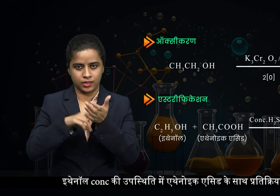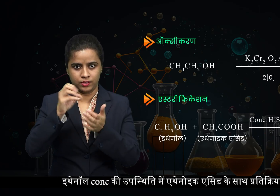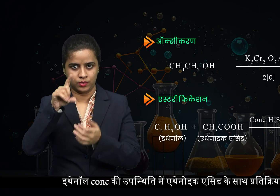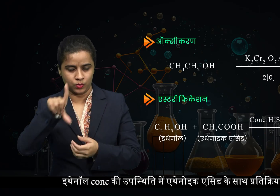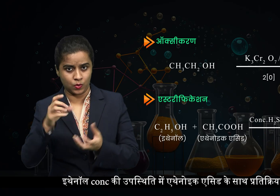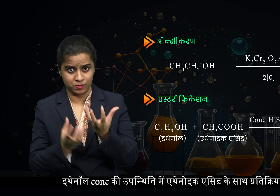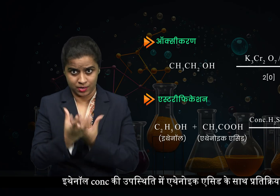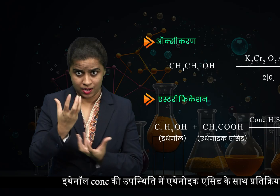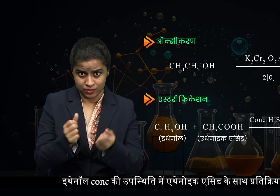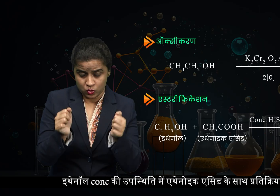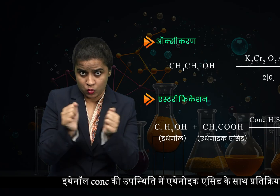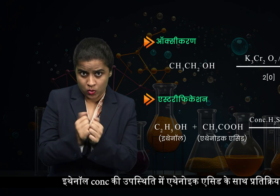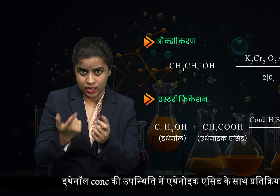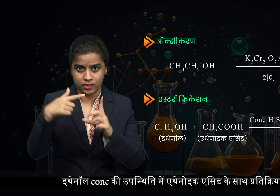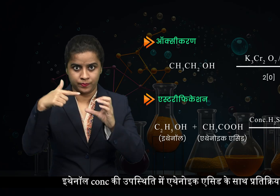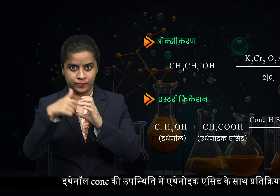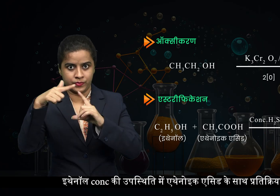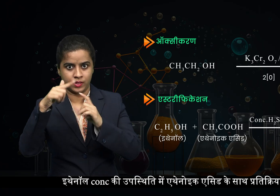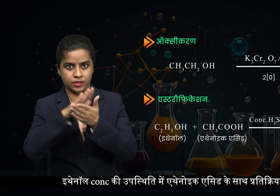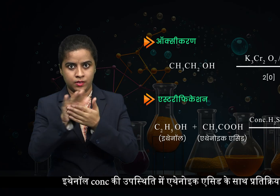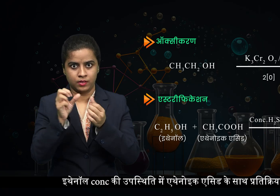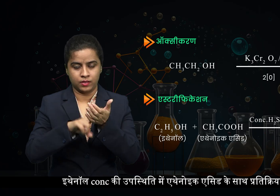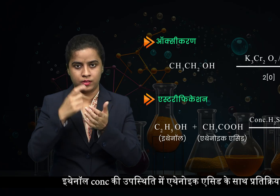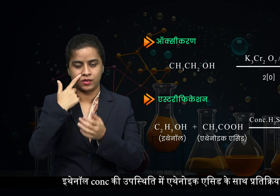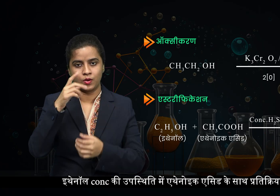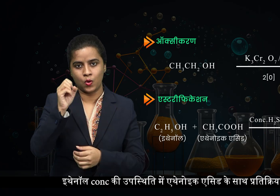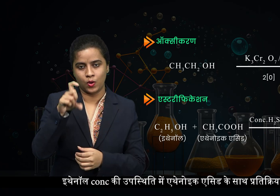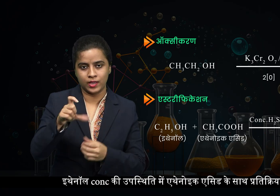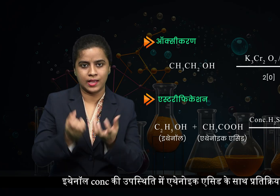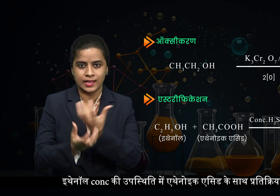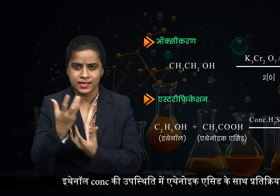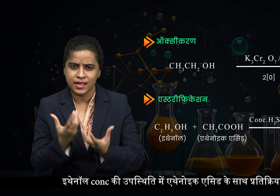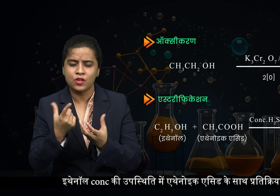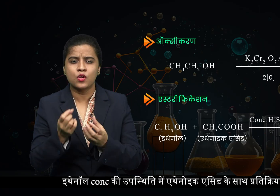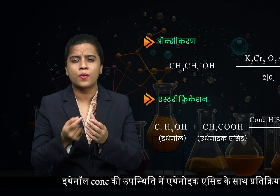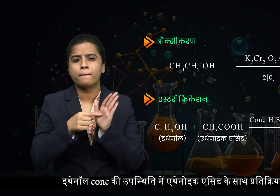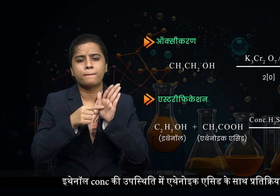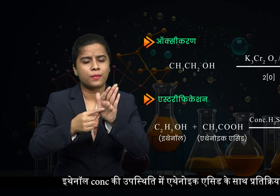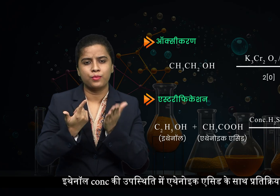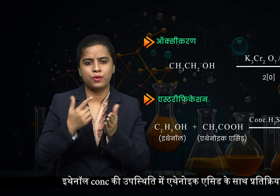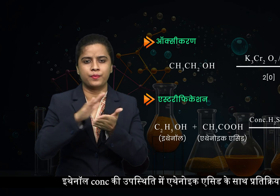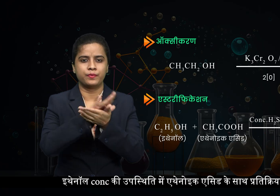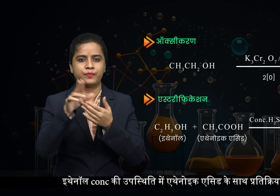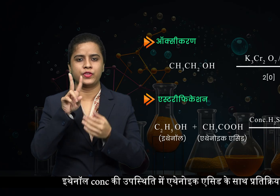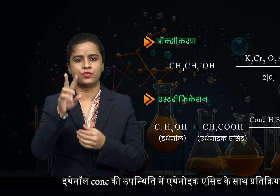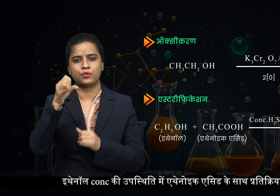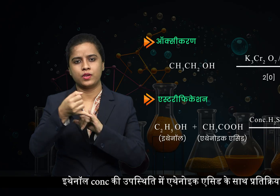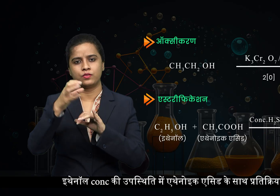इथेनॉल CONC की उपस्थिति में एथेनॉइड एसिड के साथ प्रतिक्रिया करता है।